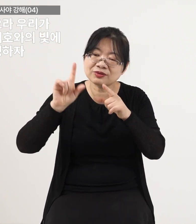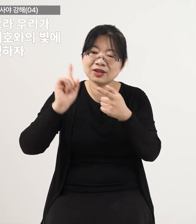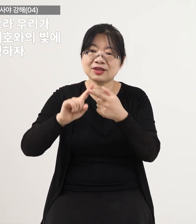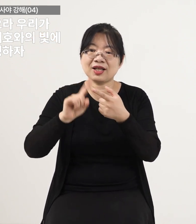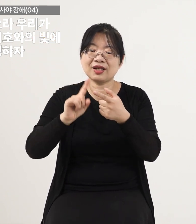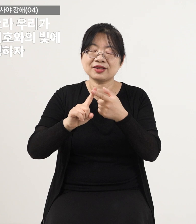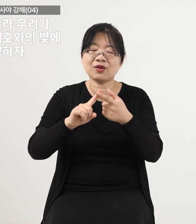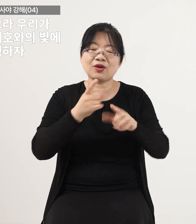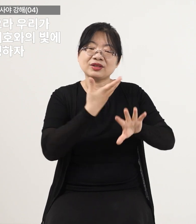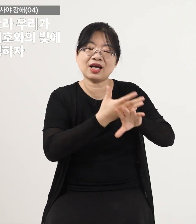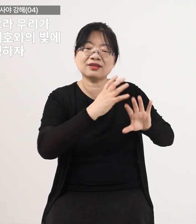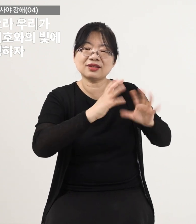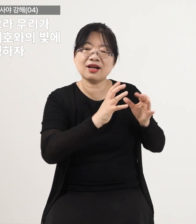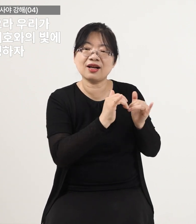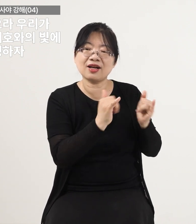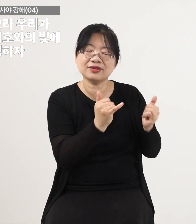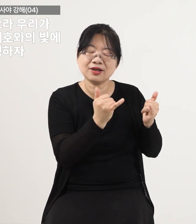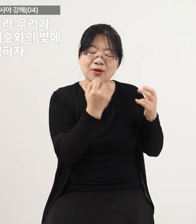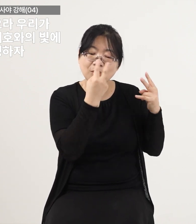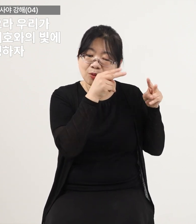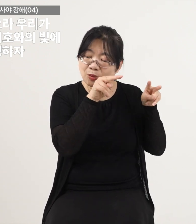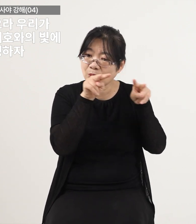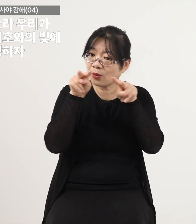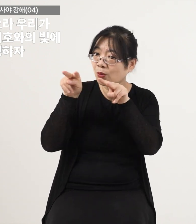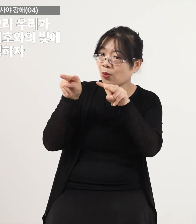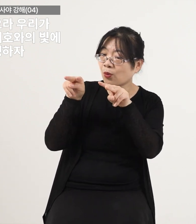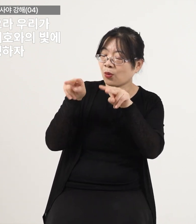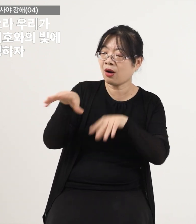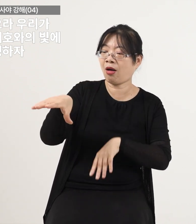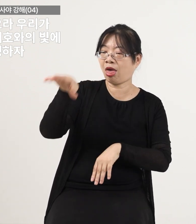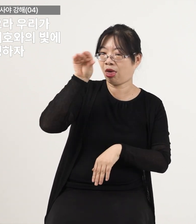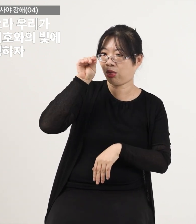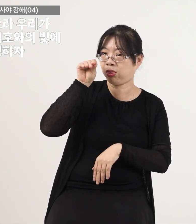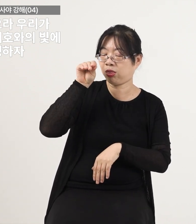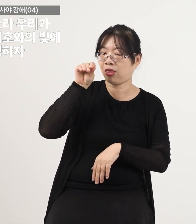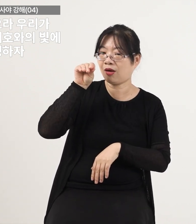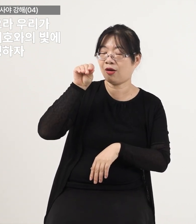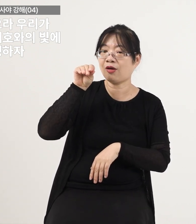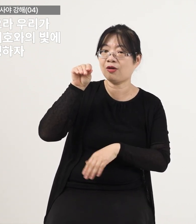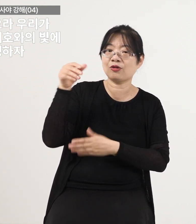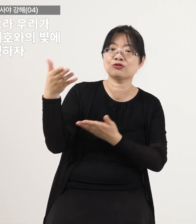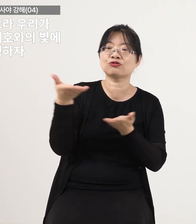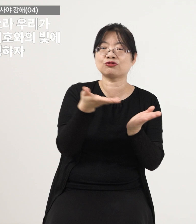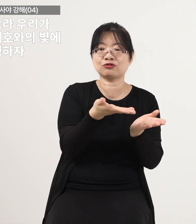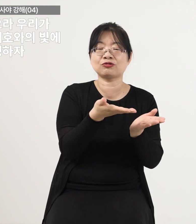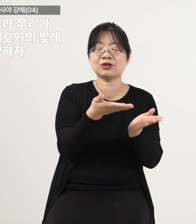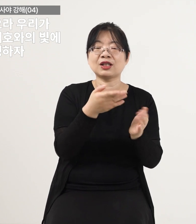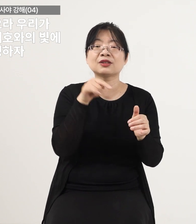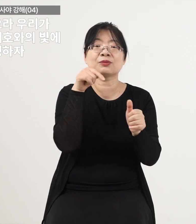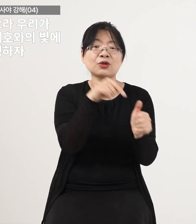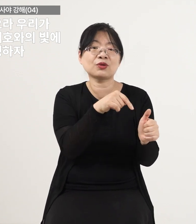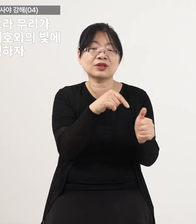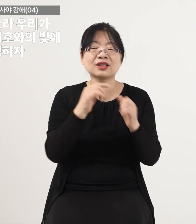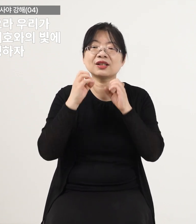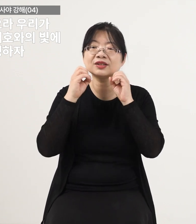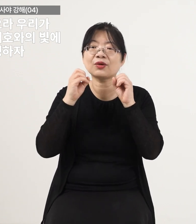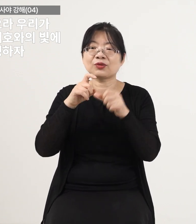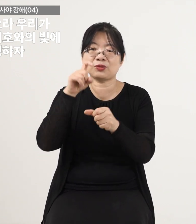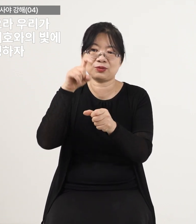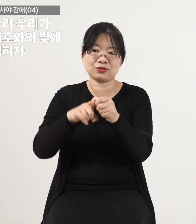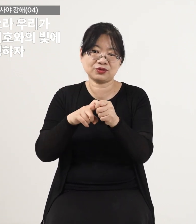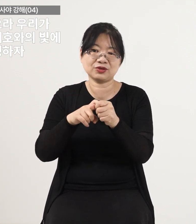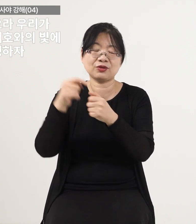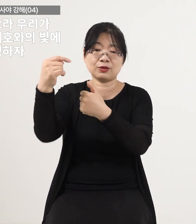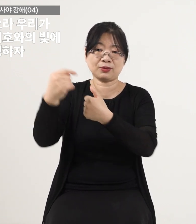가시는가를 열방으로 하여금 보게 하는 겁니다. 이게 무슨 명령이라고요? 이 선교적 명령이에요.